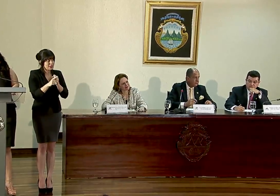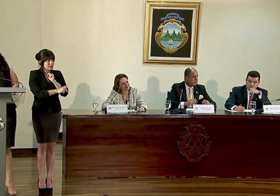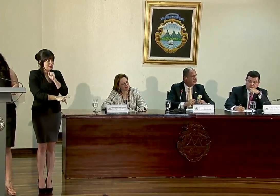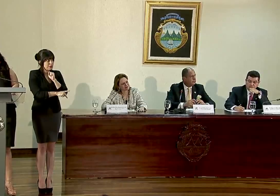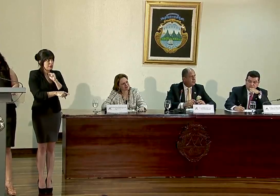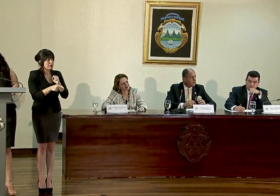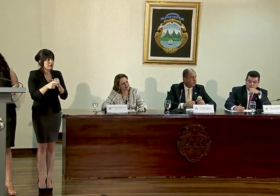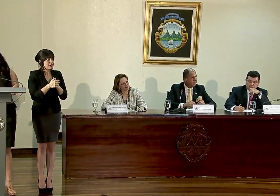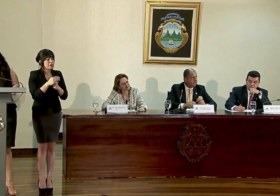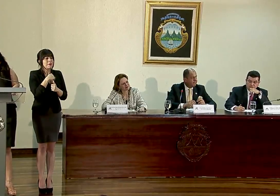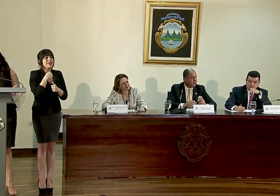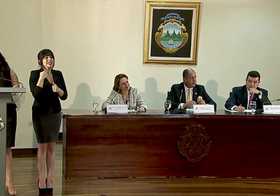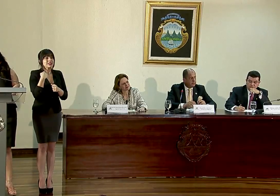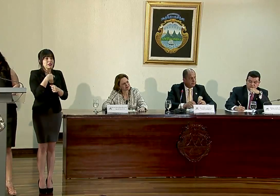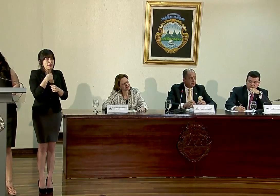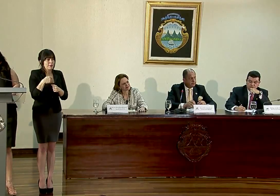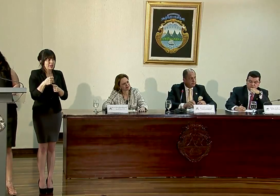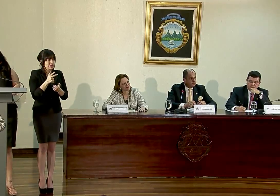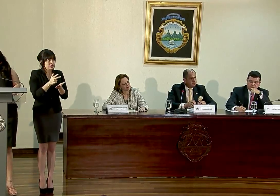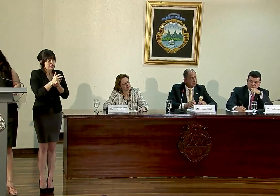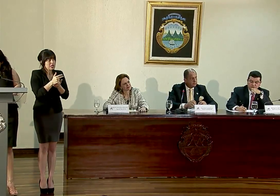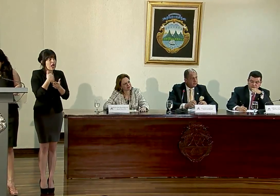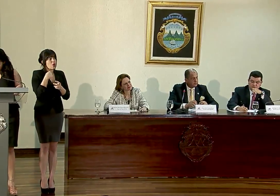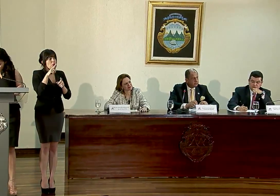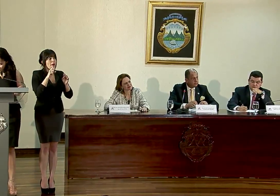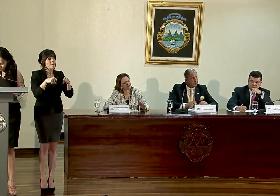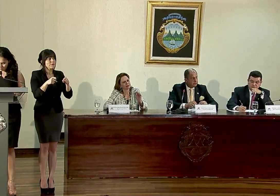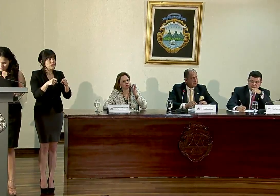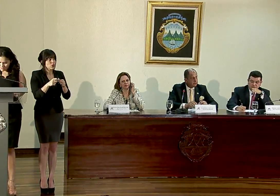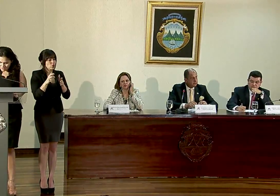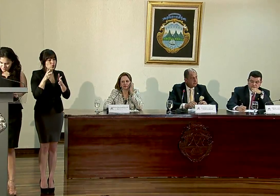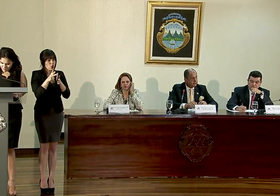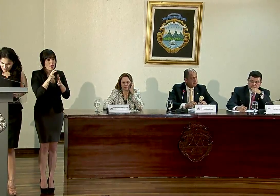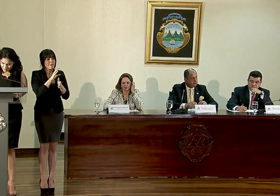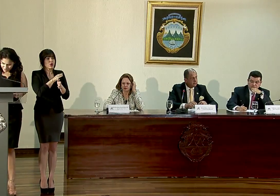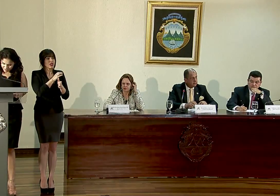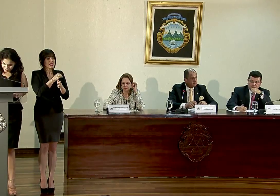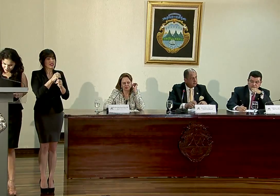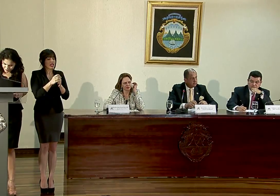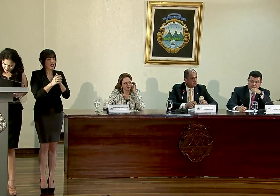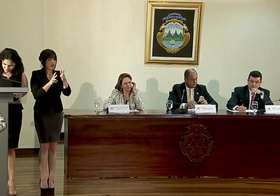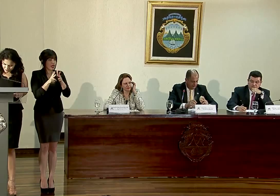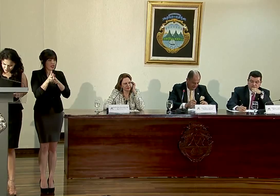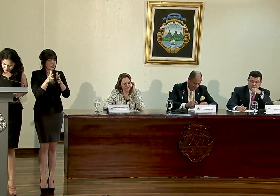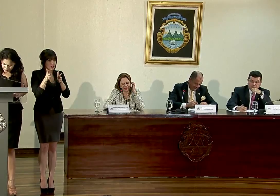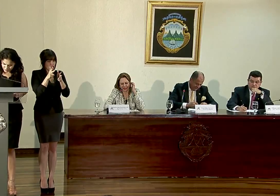República, del Ministerio de la Presidencia, había una motocicleta de la Policía de Tránsito.